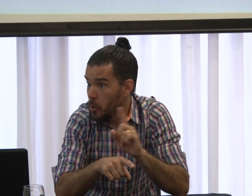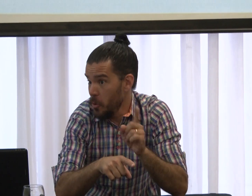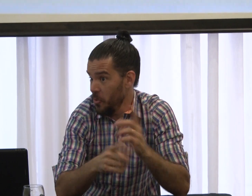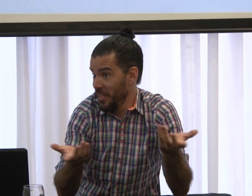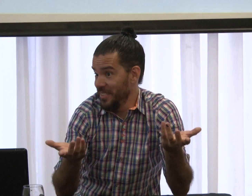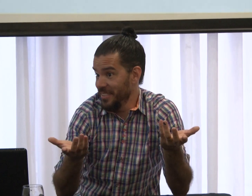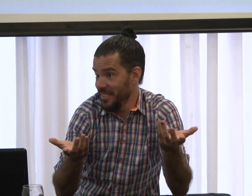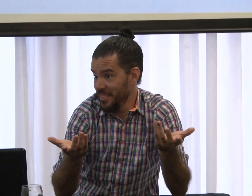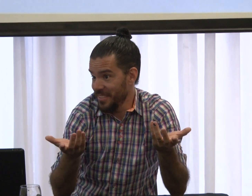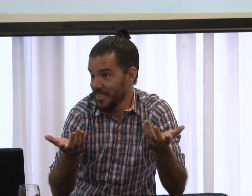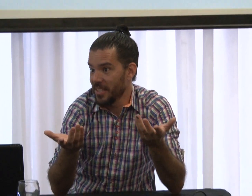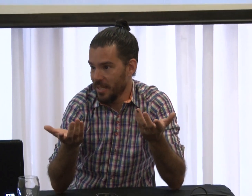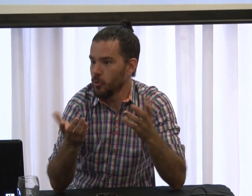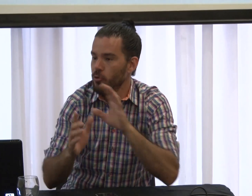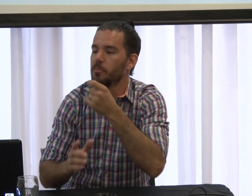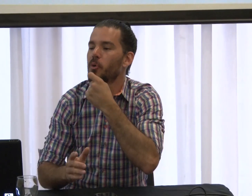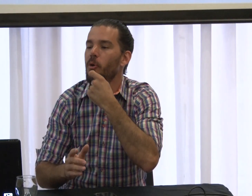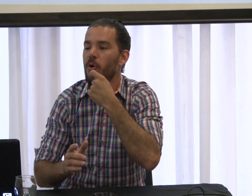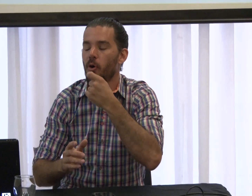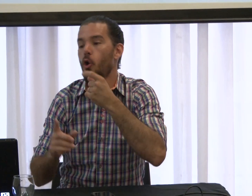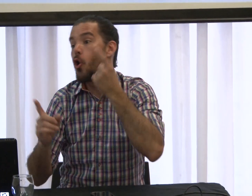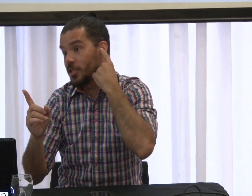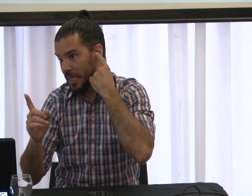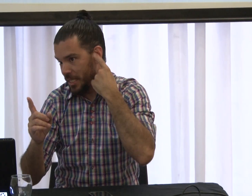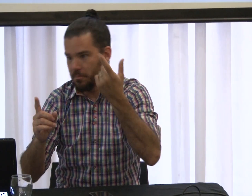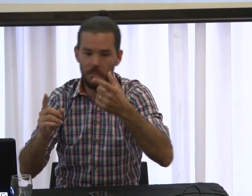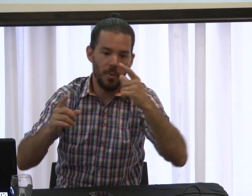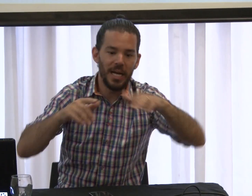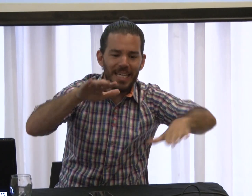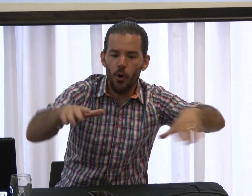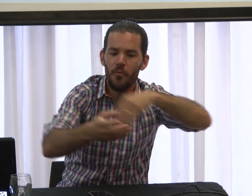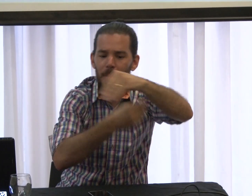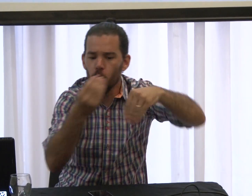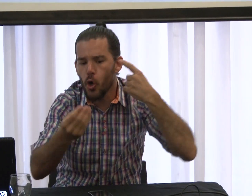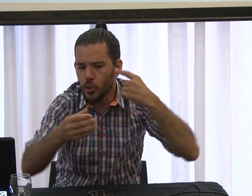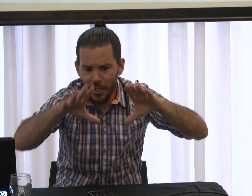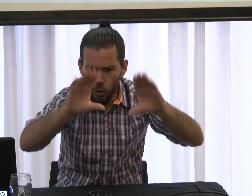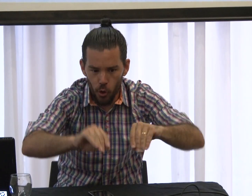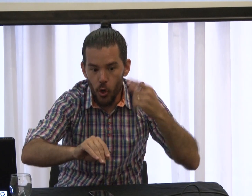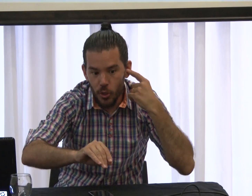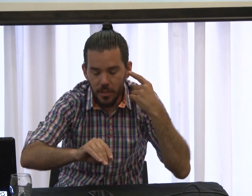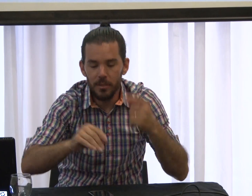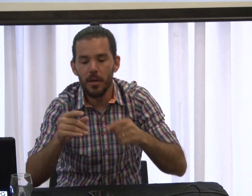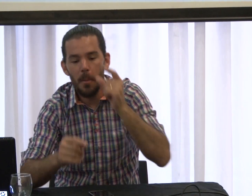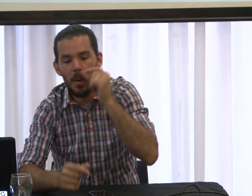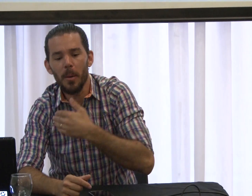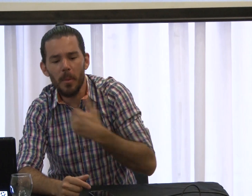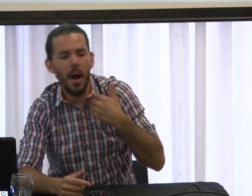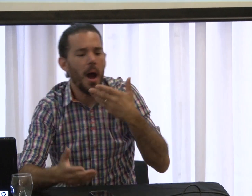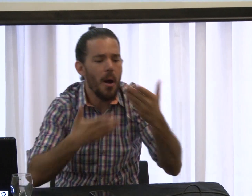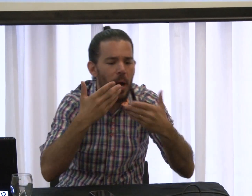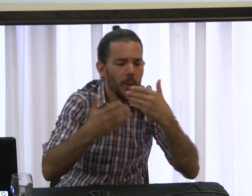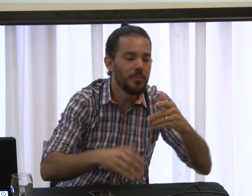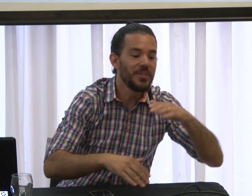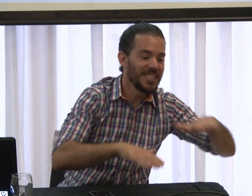personas oyentes. Por ejemplo, una persona oyente que tienen hijos oyentes, todas las familias son oyentes, hablan con